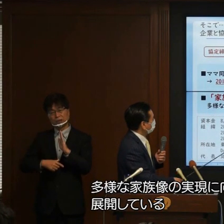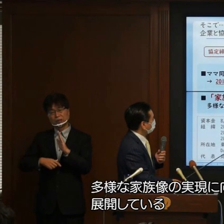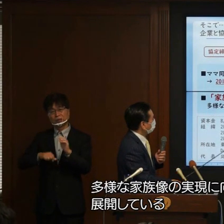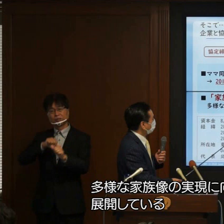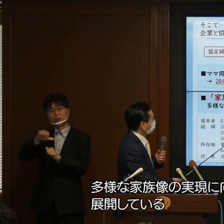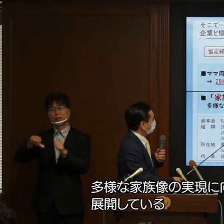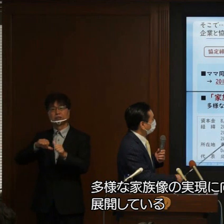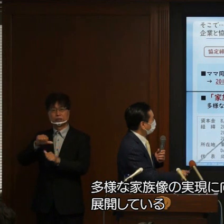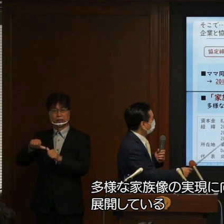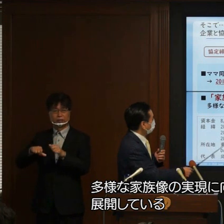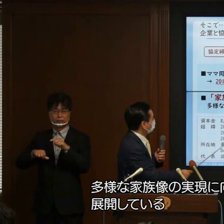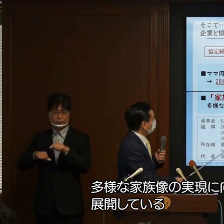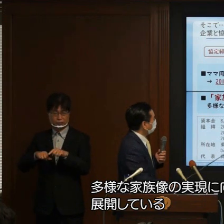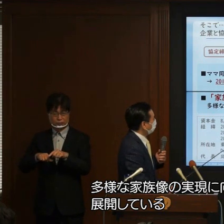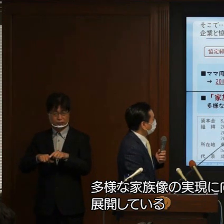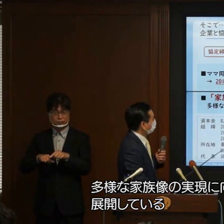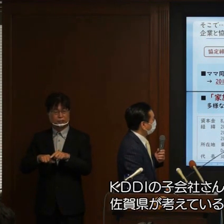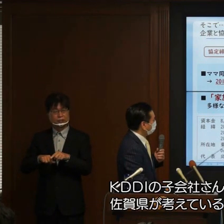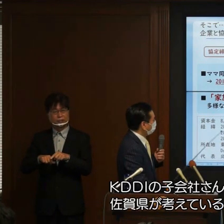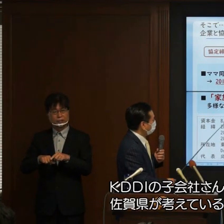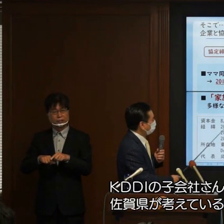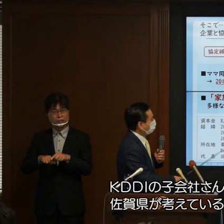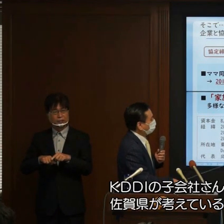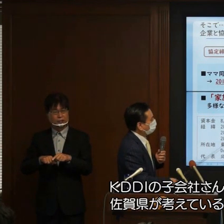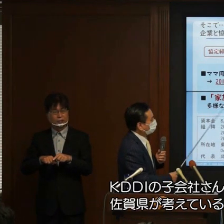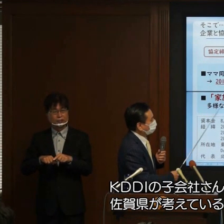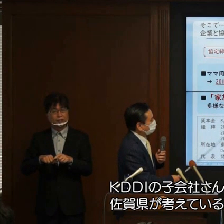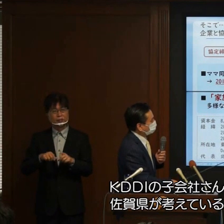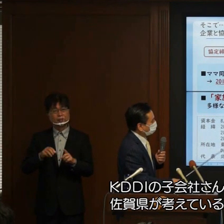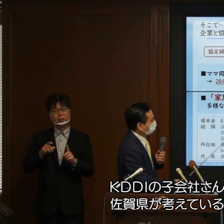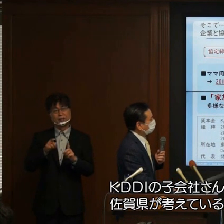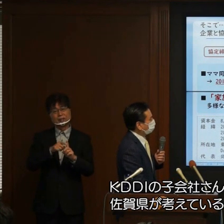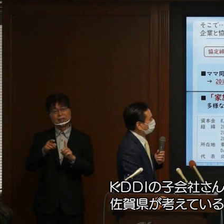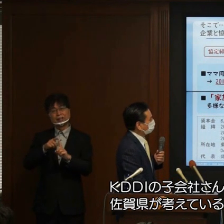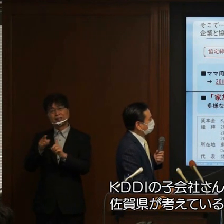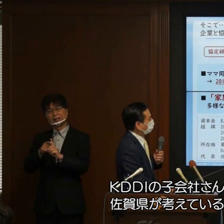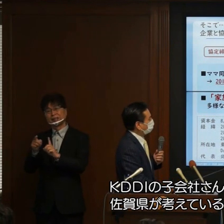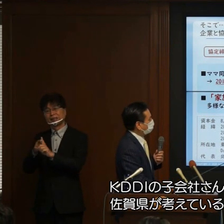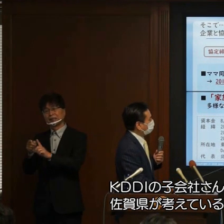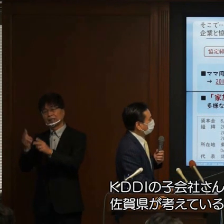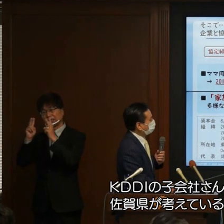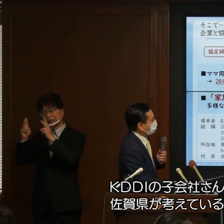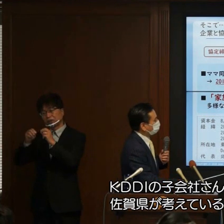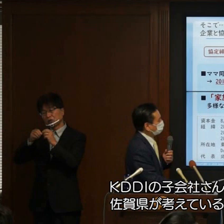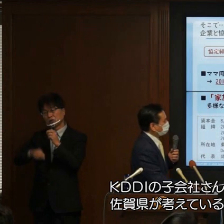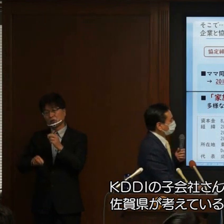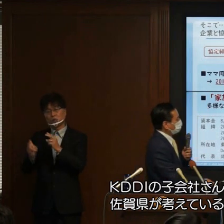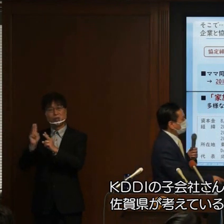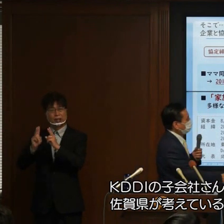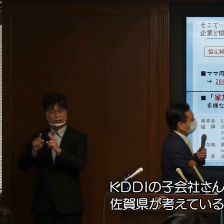向けたサービス事業で展開している、KDDI の子会社ということであって、